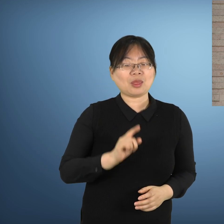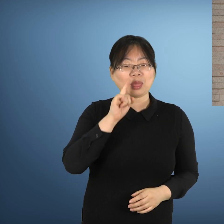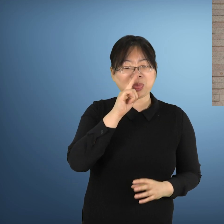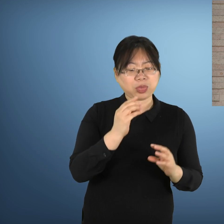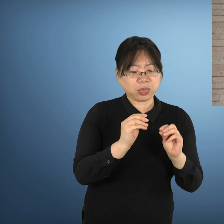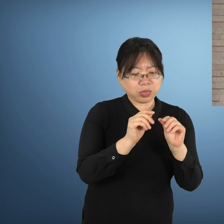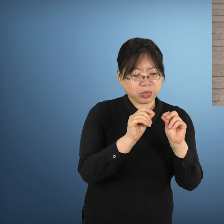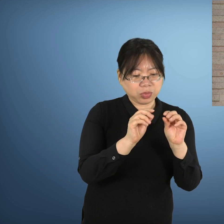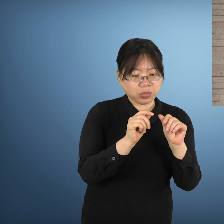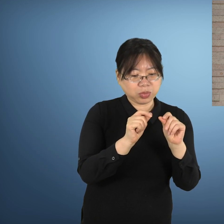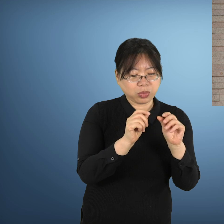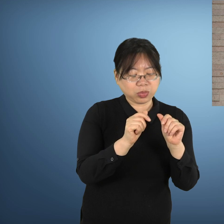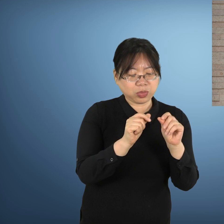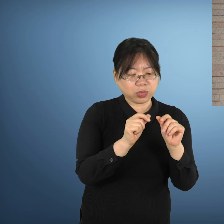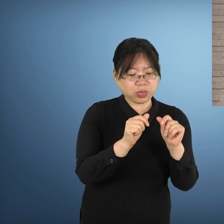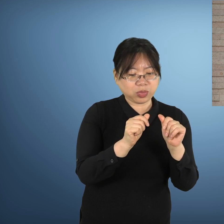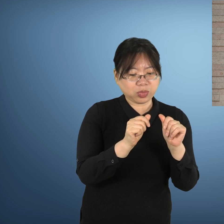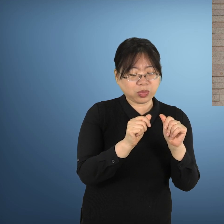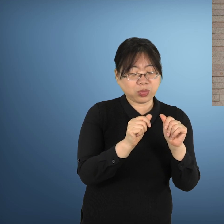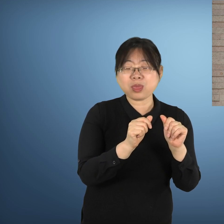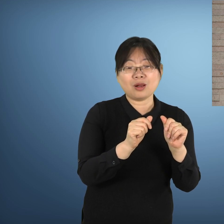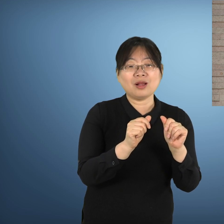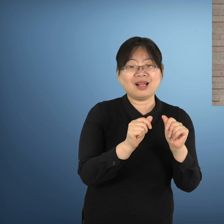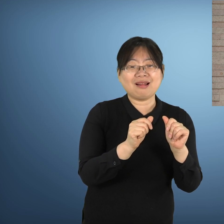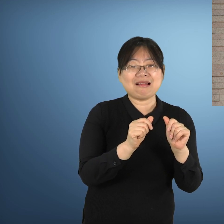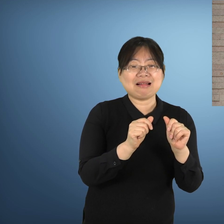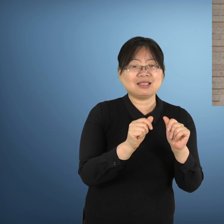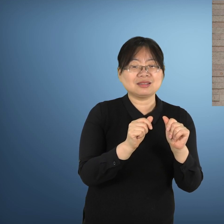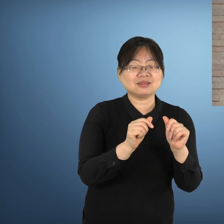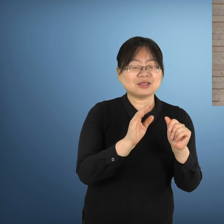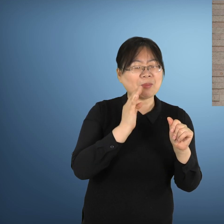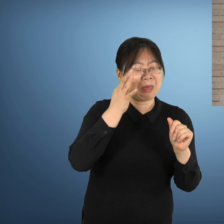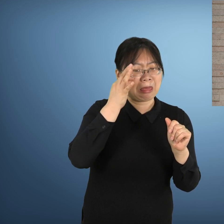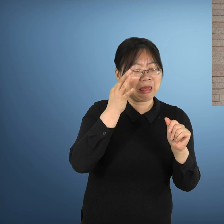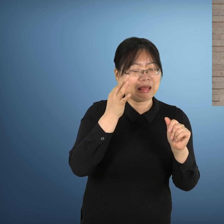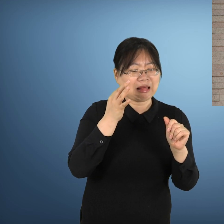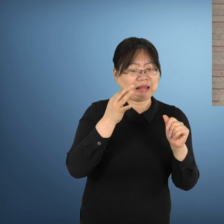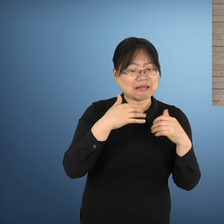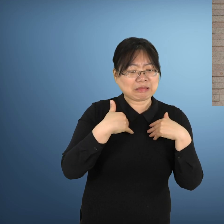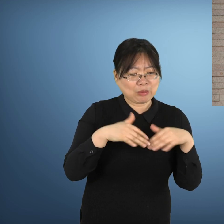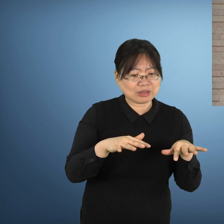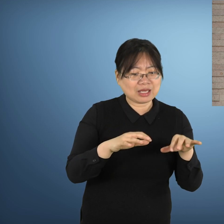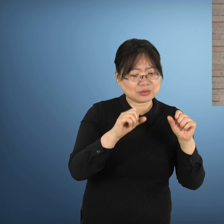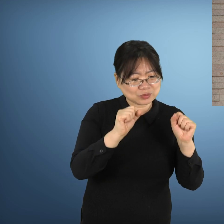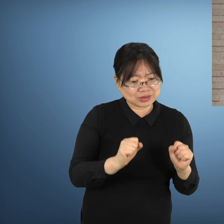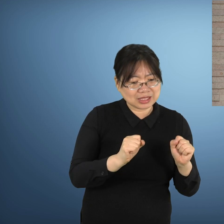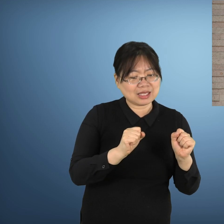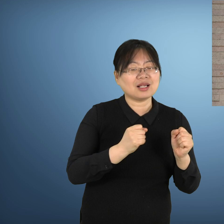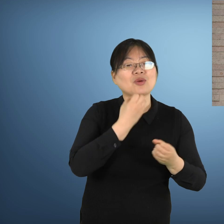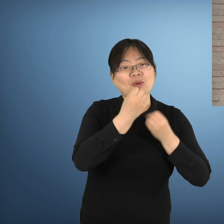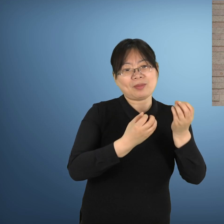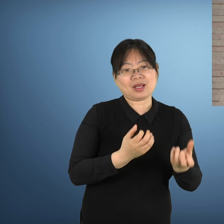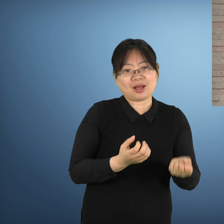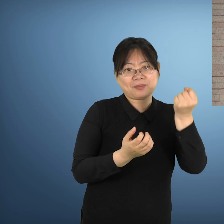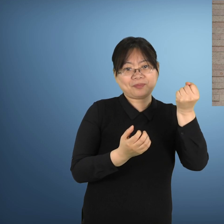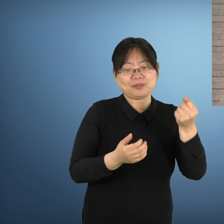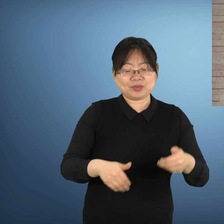먼지와 흙 같은 존재일 뿐이라는 두 가지를 갖고 있는데, 인간은 이 양자